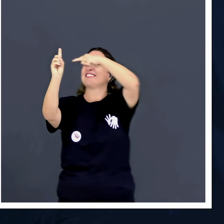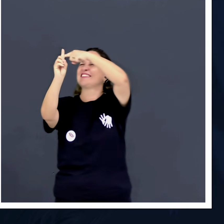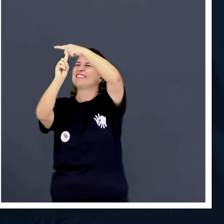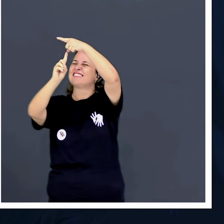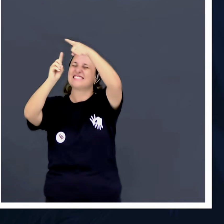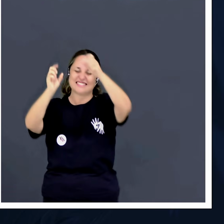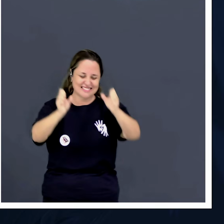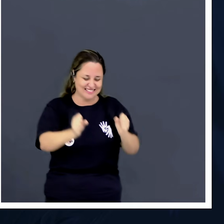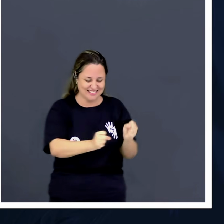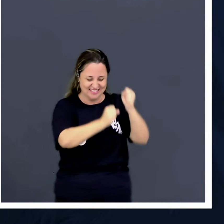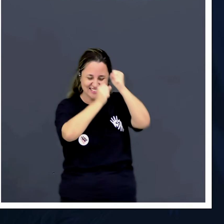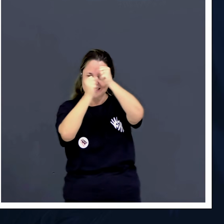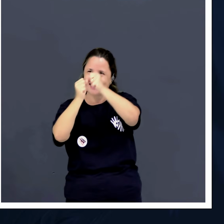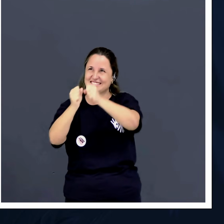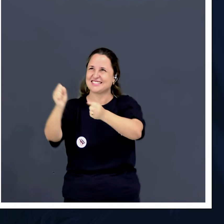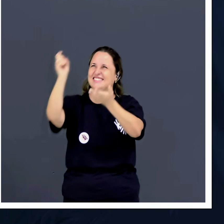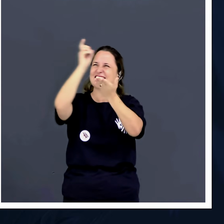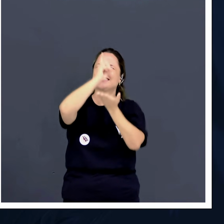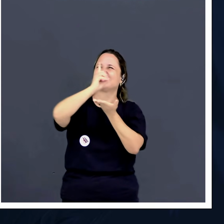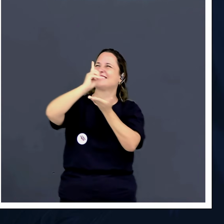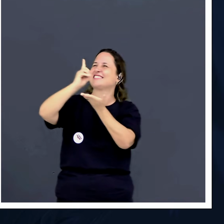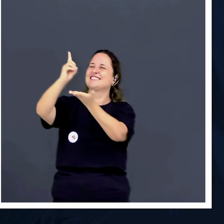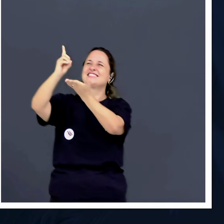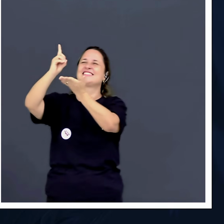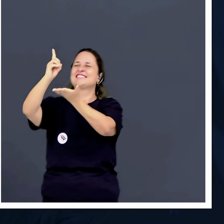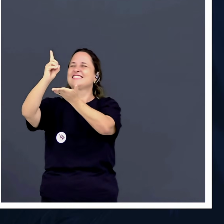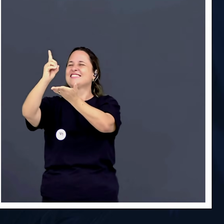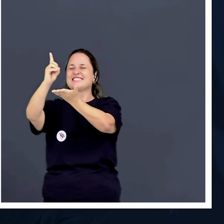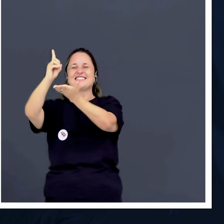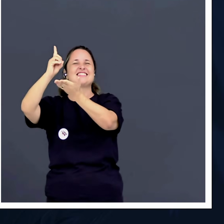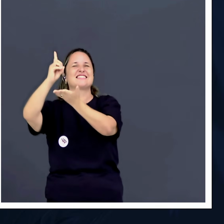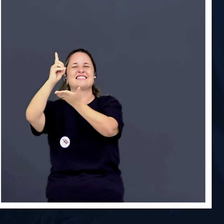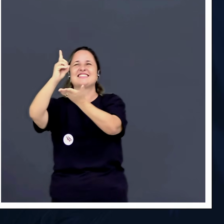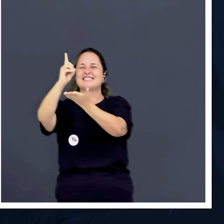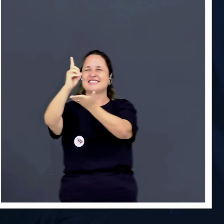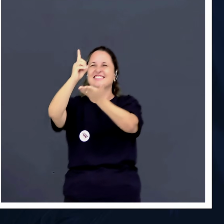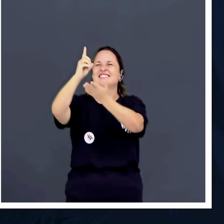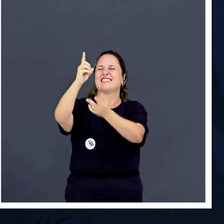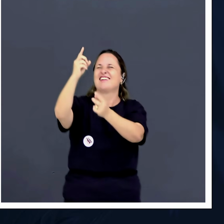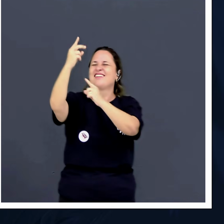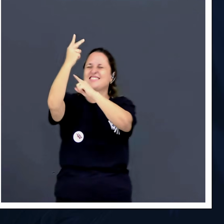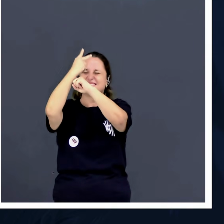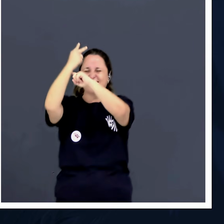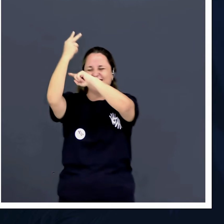Maravilhoso, santo e poderoso Deus. O